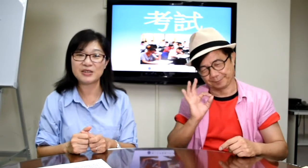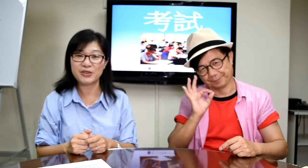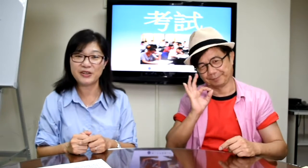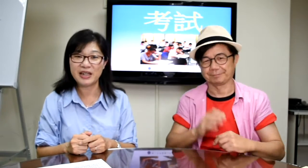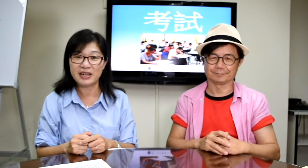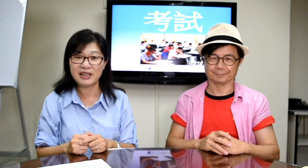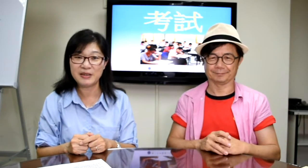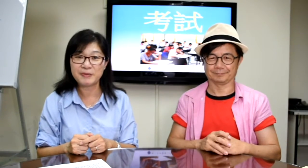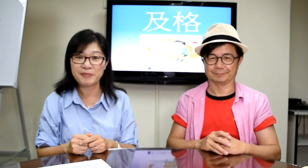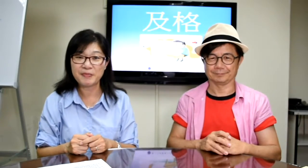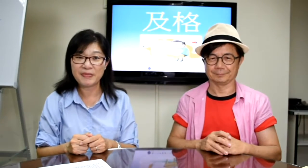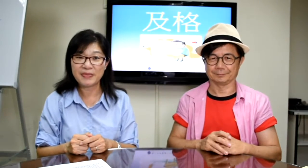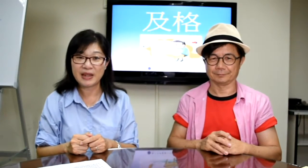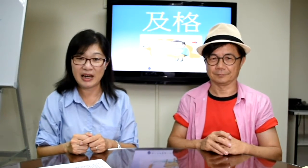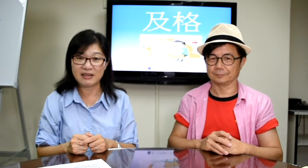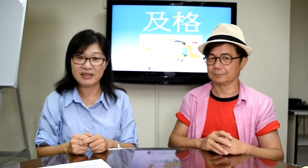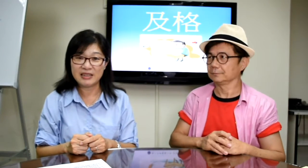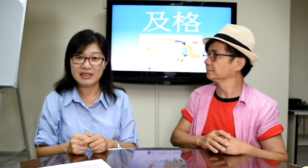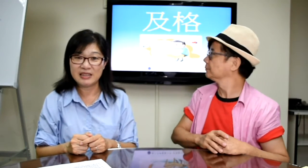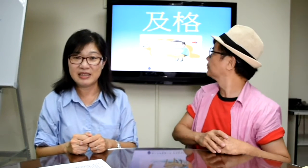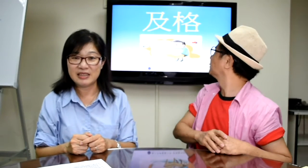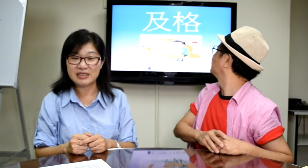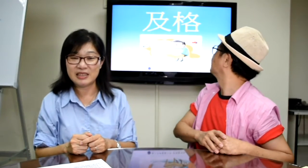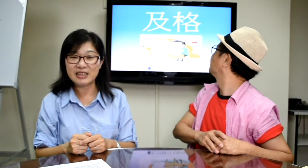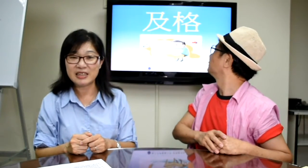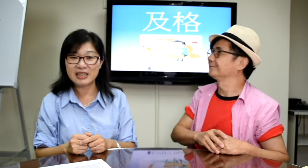OK， 好，及格，